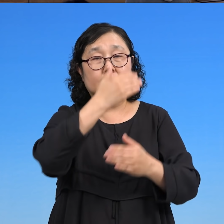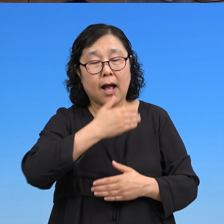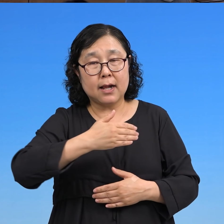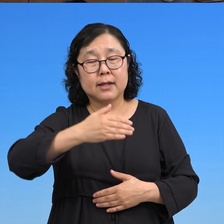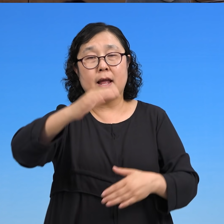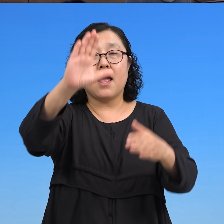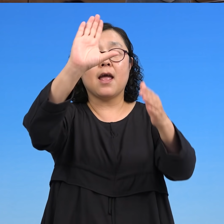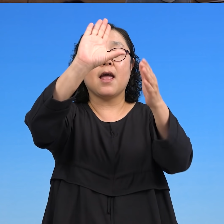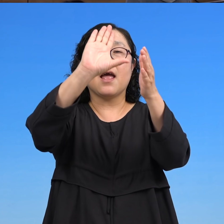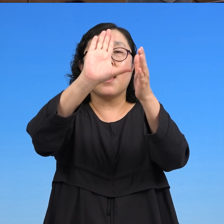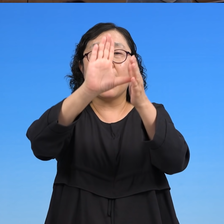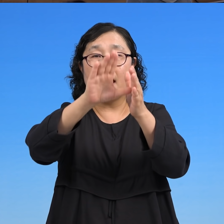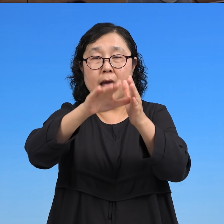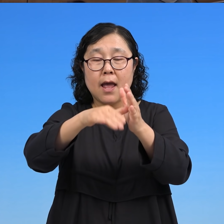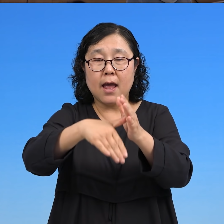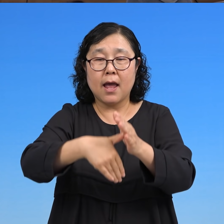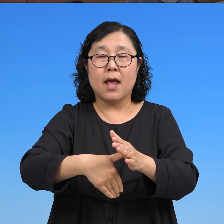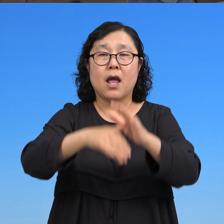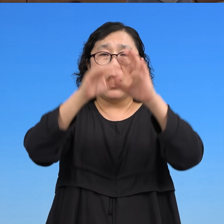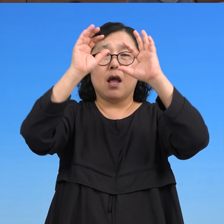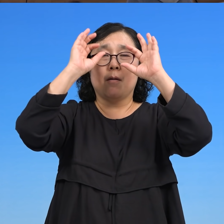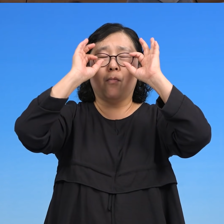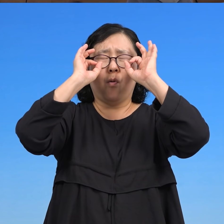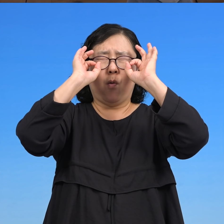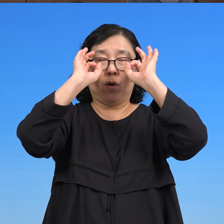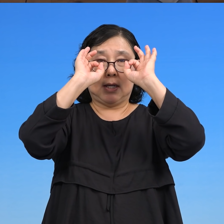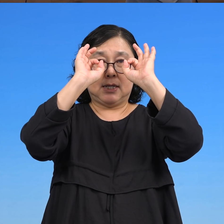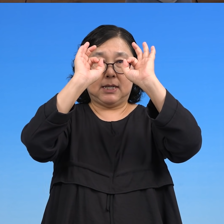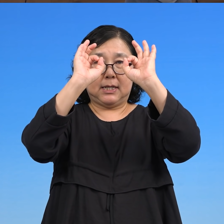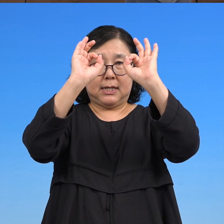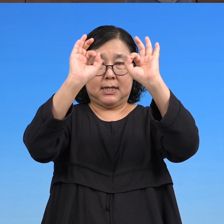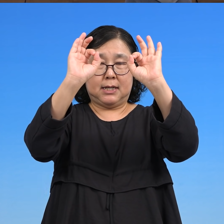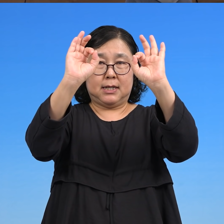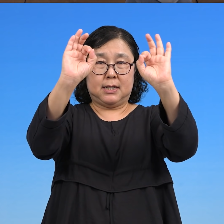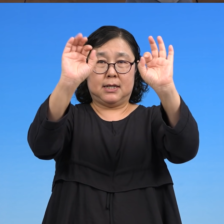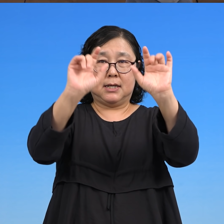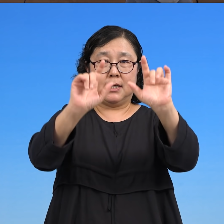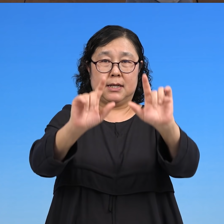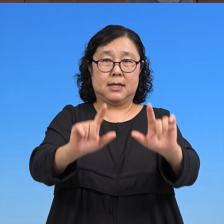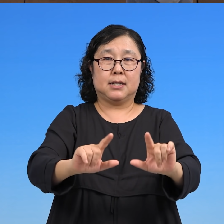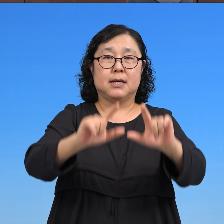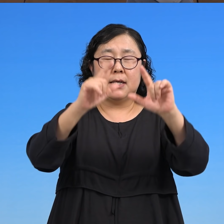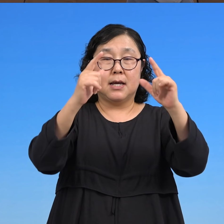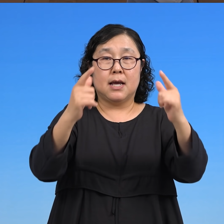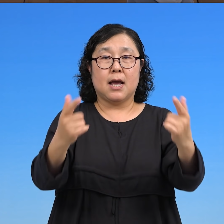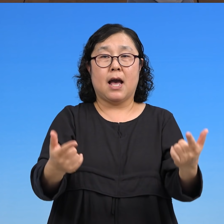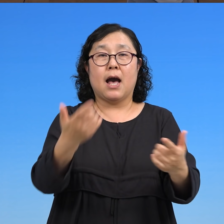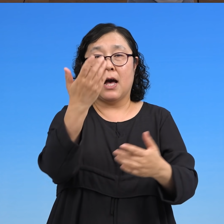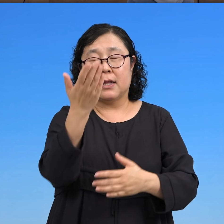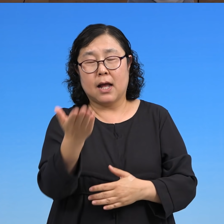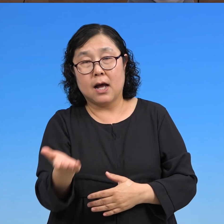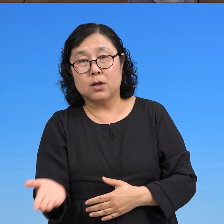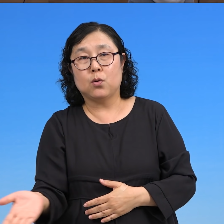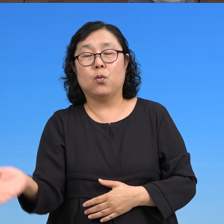평안히 길을 갈 때 보이지 않아도 보이지